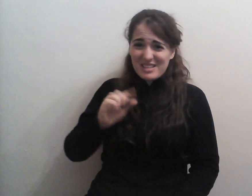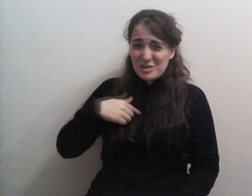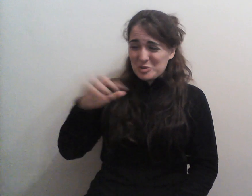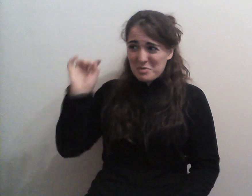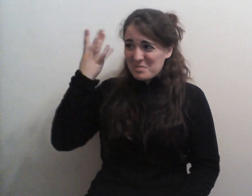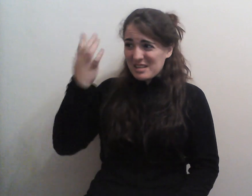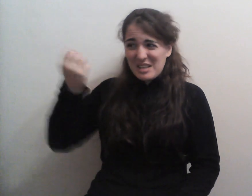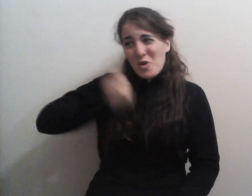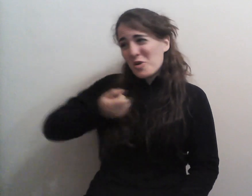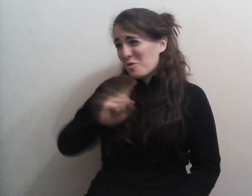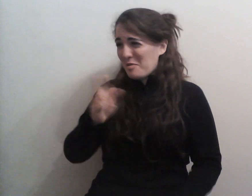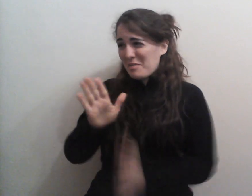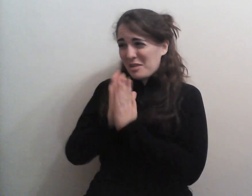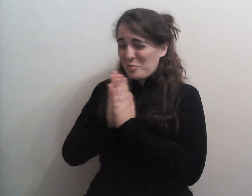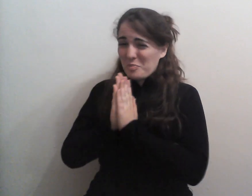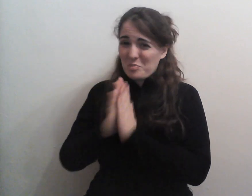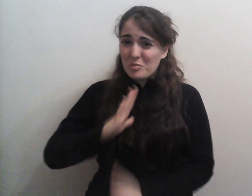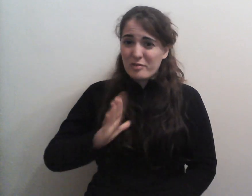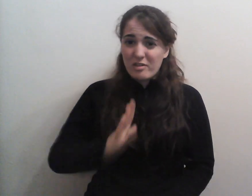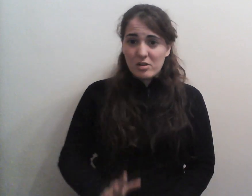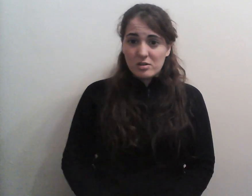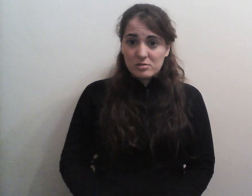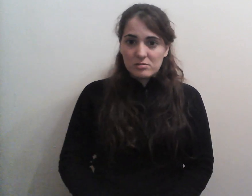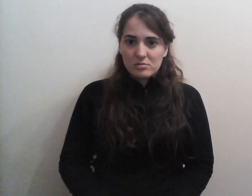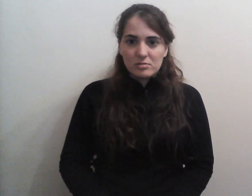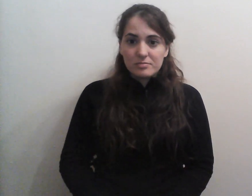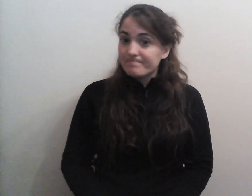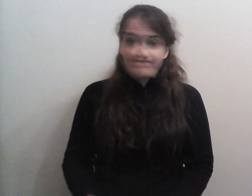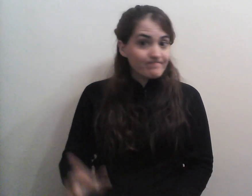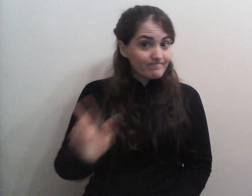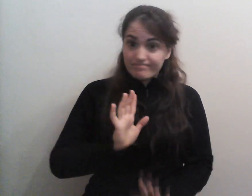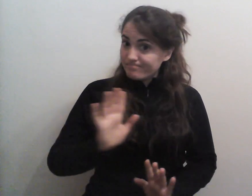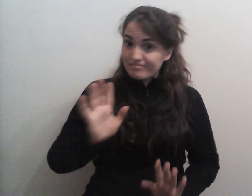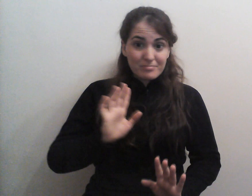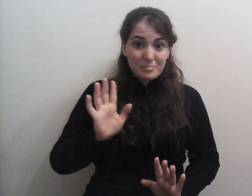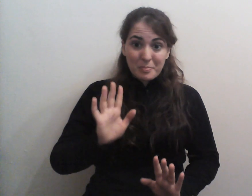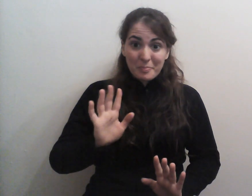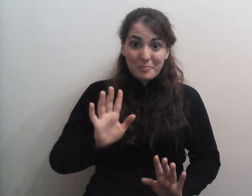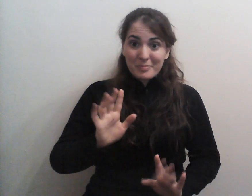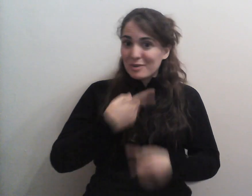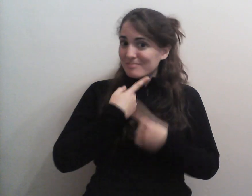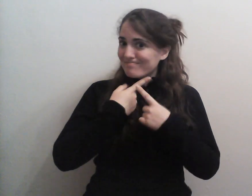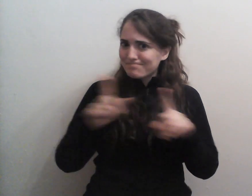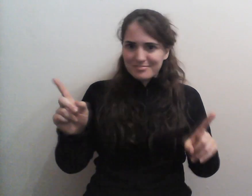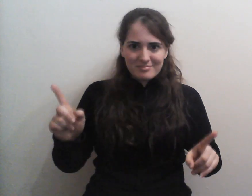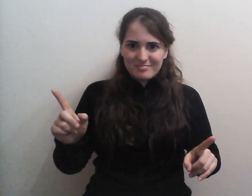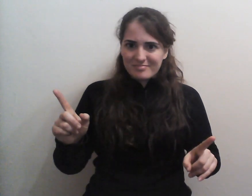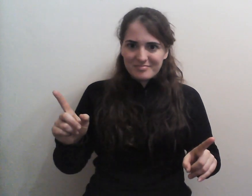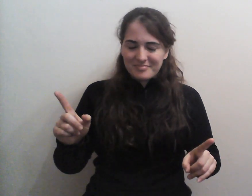mensaje que predicaban. Ellos sabían a ciencia cierta que Jesús había salido de la tumba. Ellos sabían que no era una resurrección